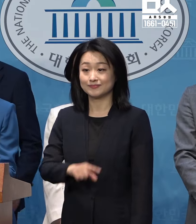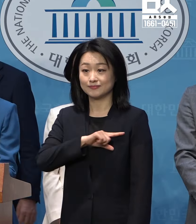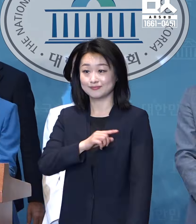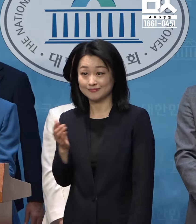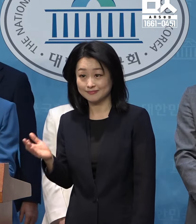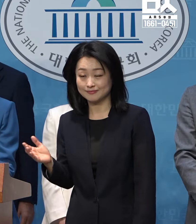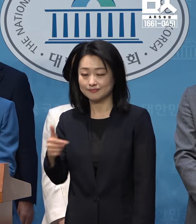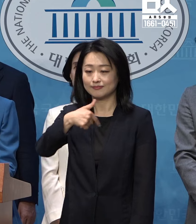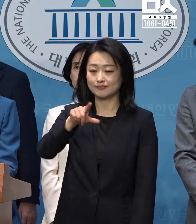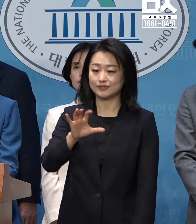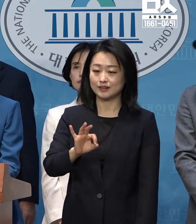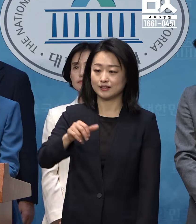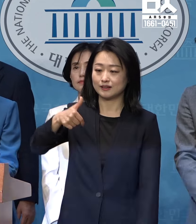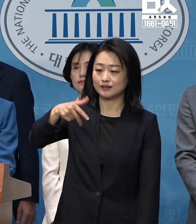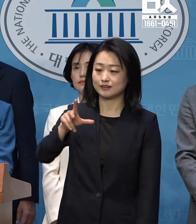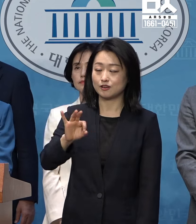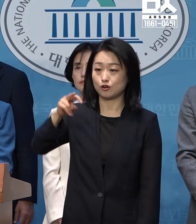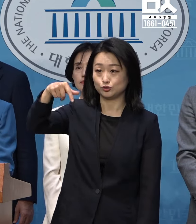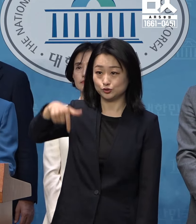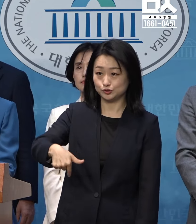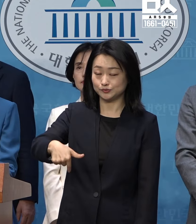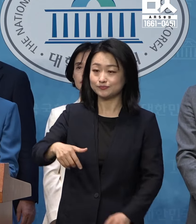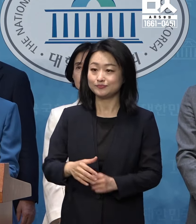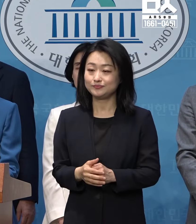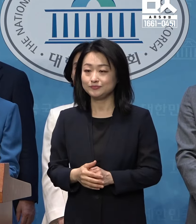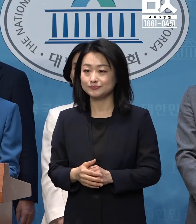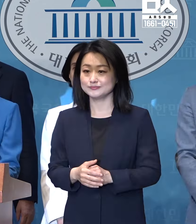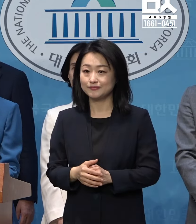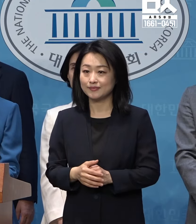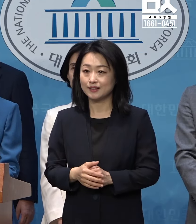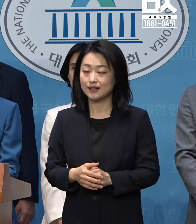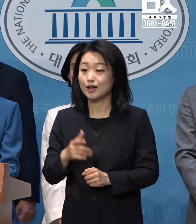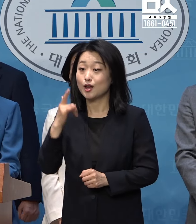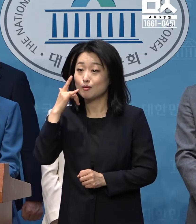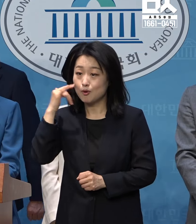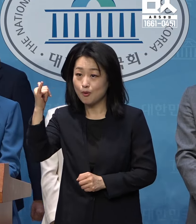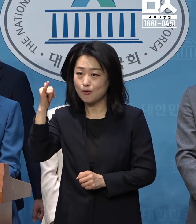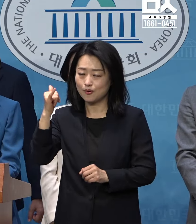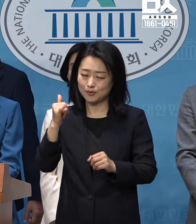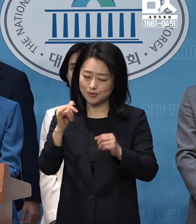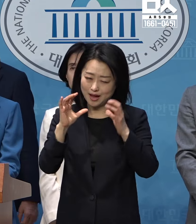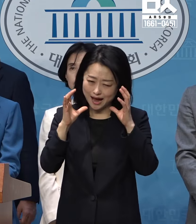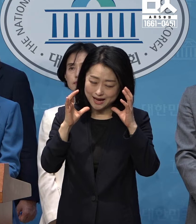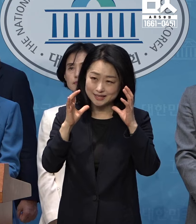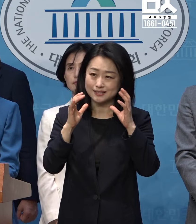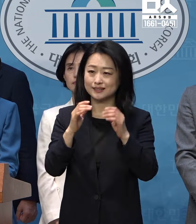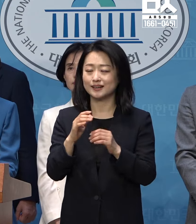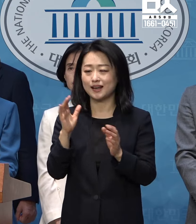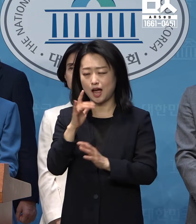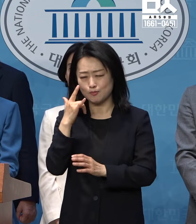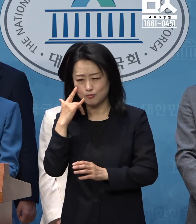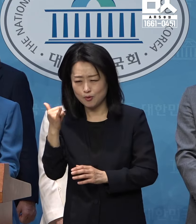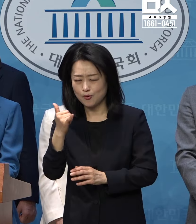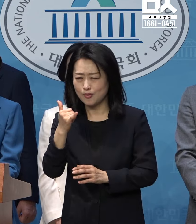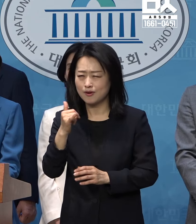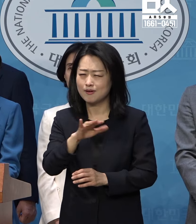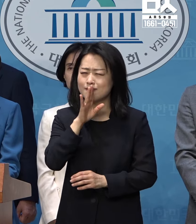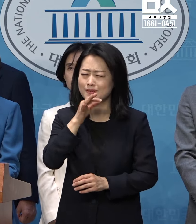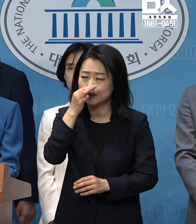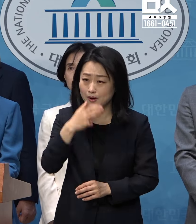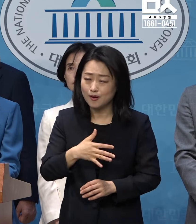강경숙 의원입니다. 아이들과 학부모님들 한숨이 여기까지 들립니다. 서희 초등학교 사태로 힘드셨던